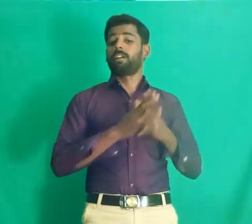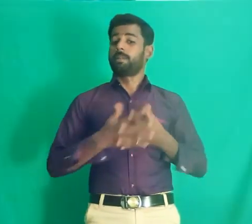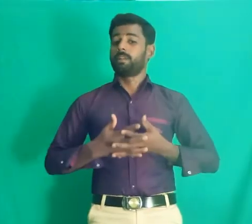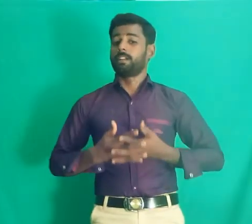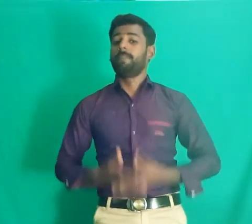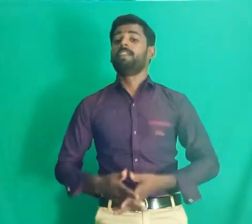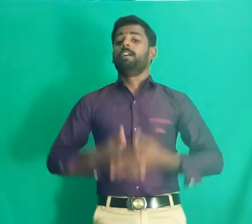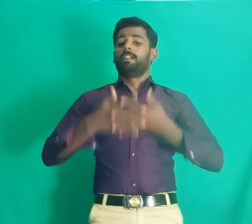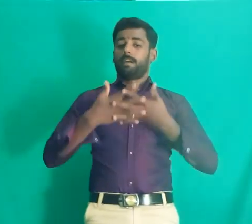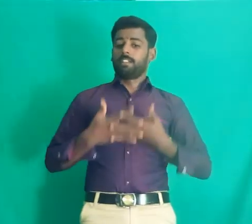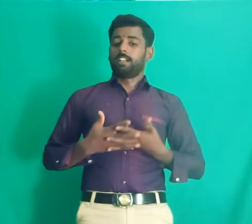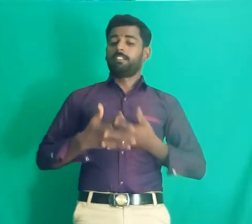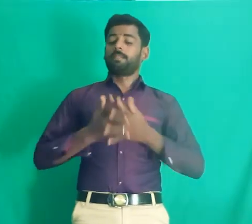நான் புங்க